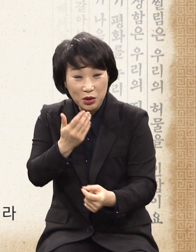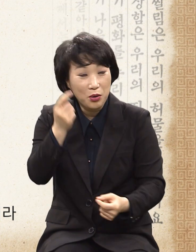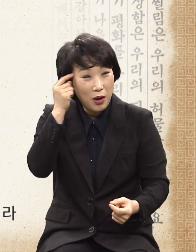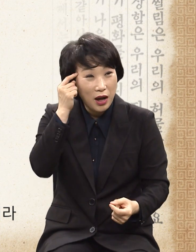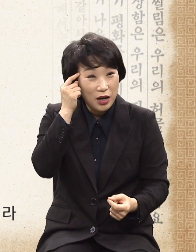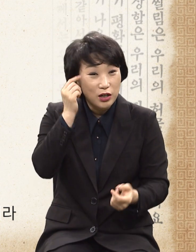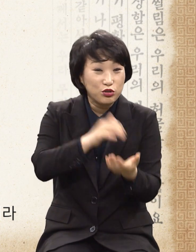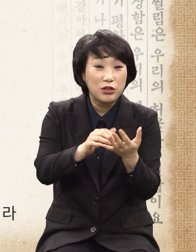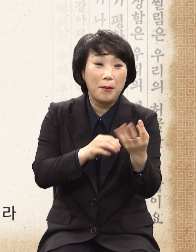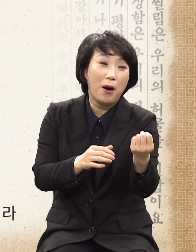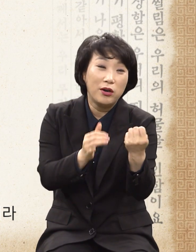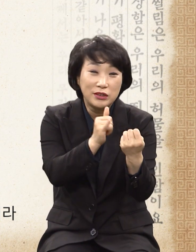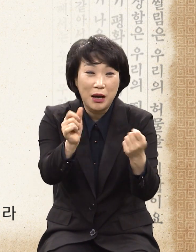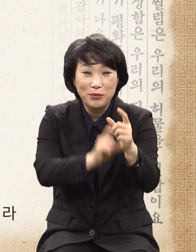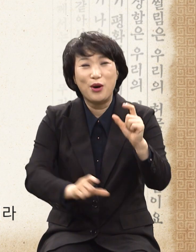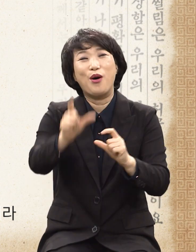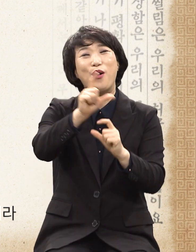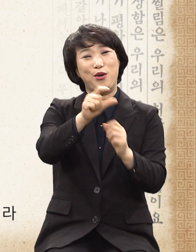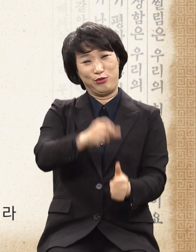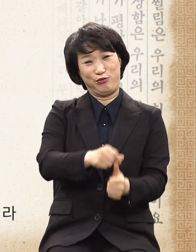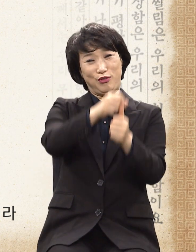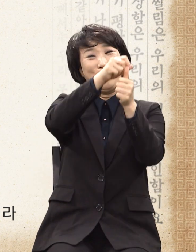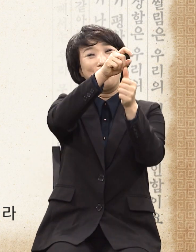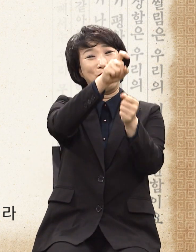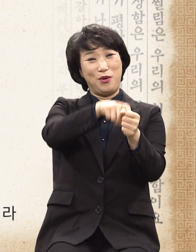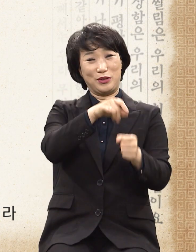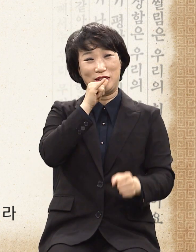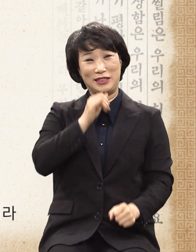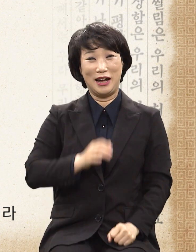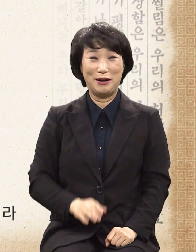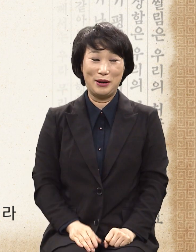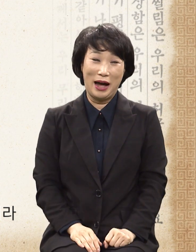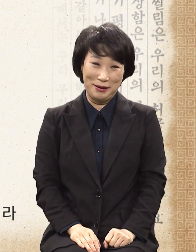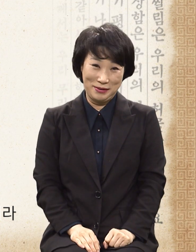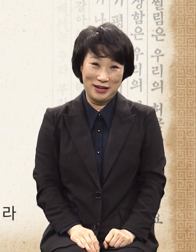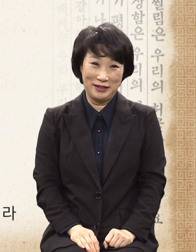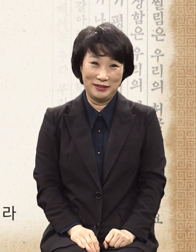몇 사람이라도 더 구원하고자 합니다.